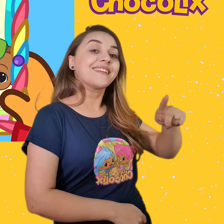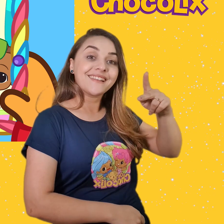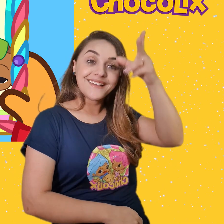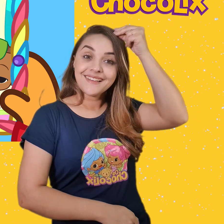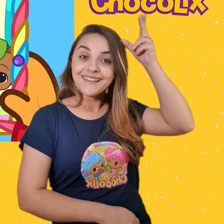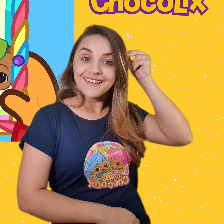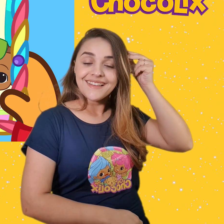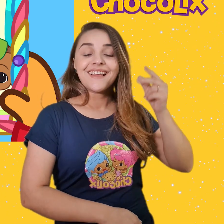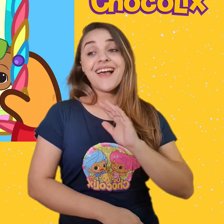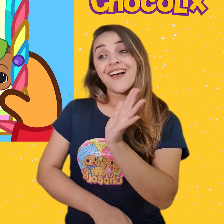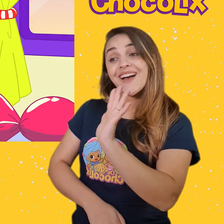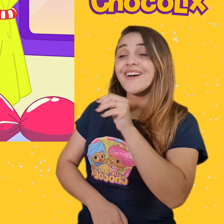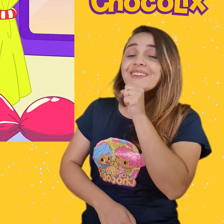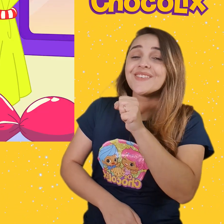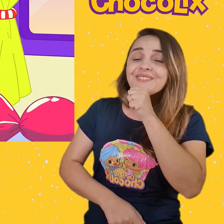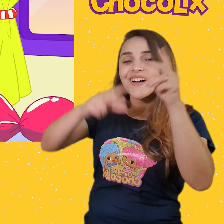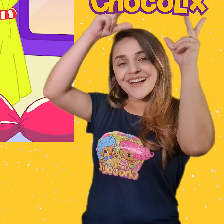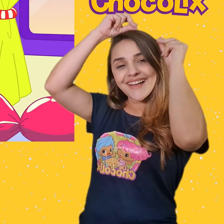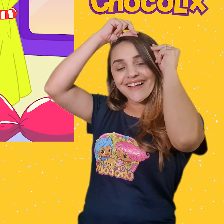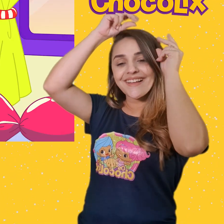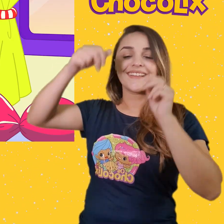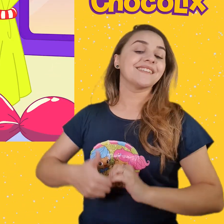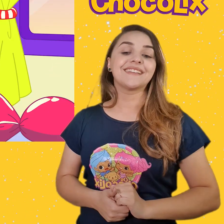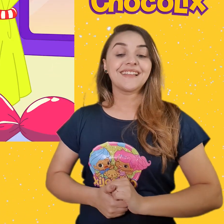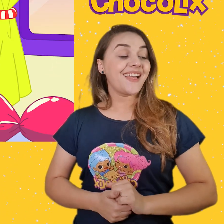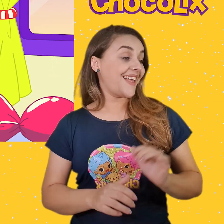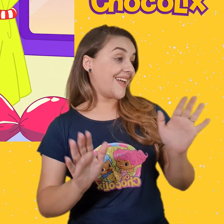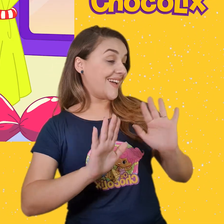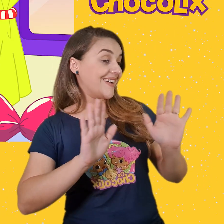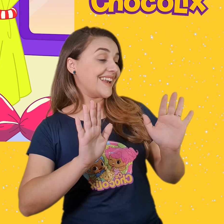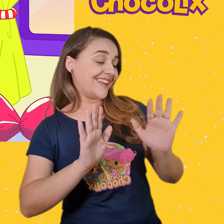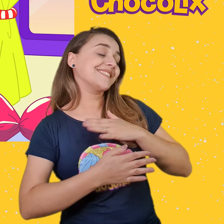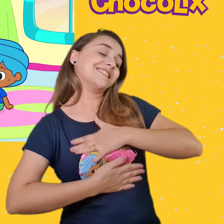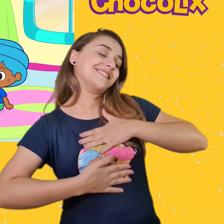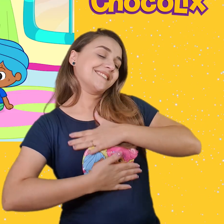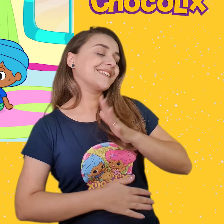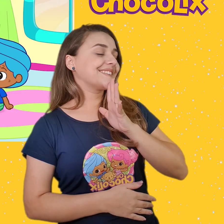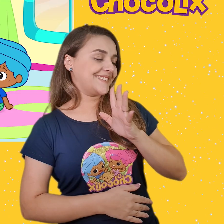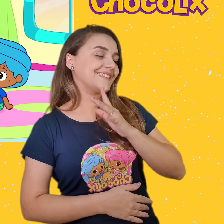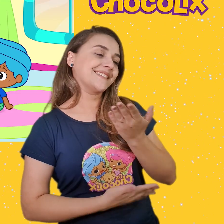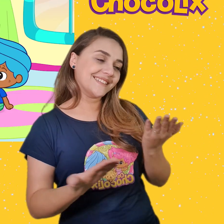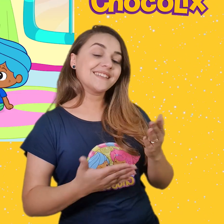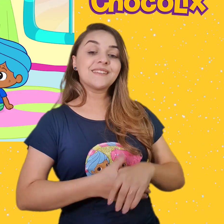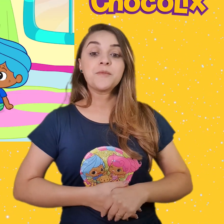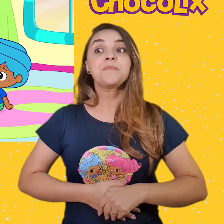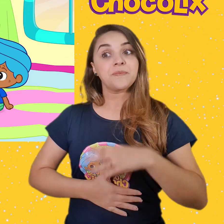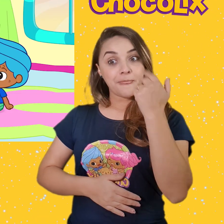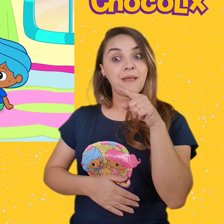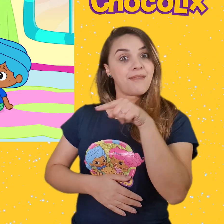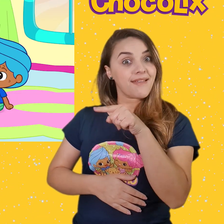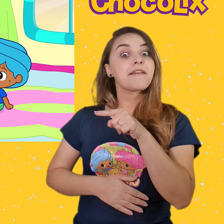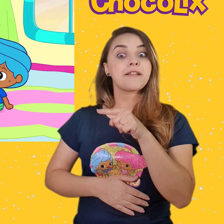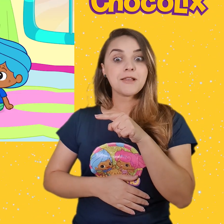Chocoline. Oi, vovó da Caramelo! Olá, crianças! É um prazer conhecê-las. Sabiam que a vovó é especialista em contar